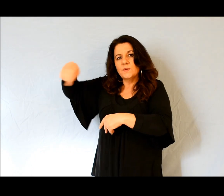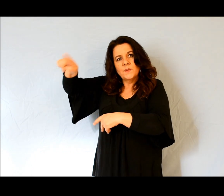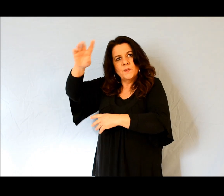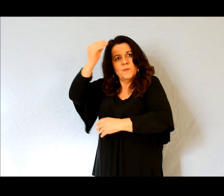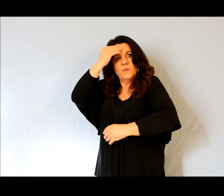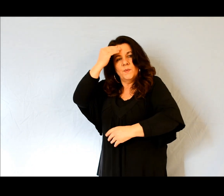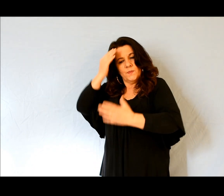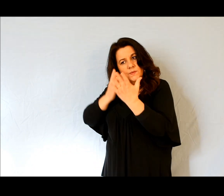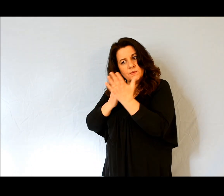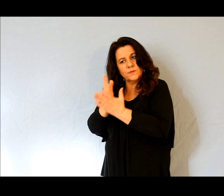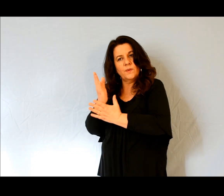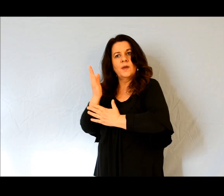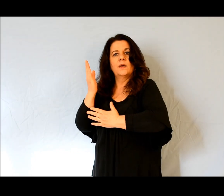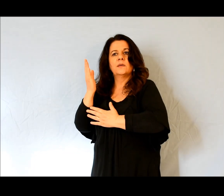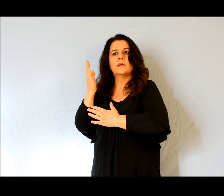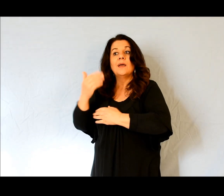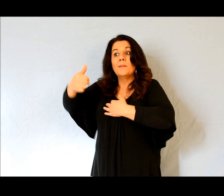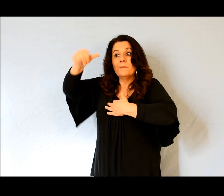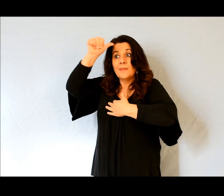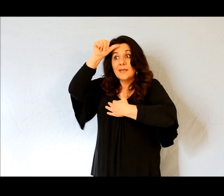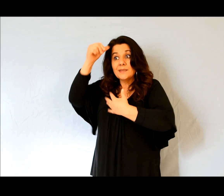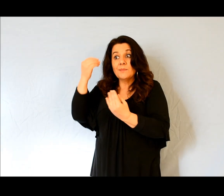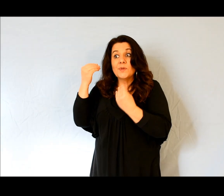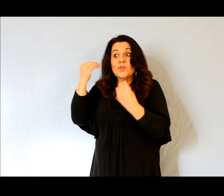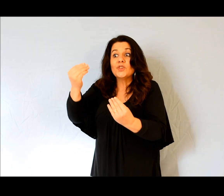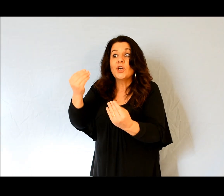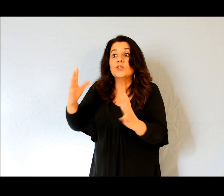il sauve par par la résurrection de